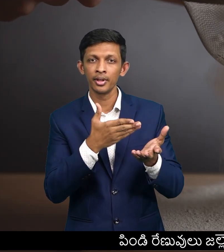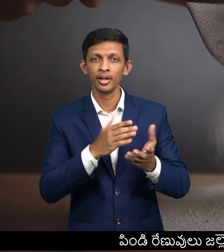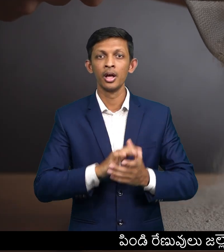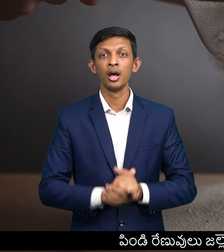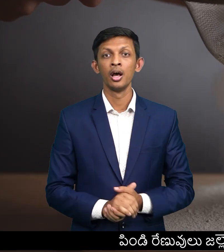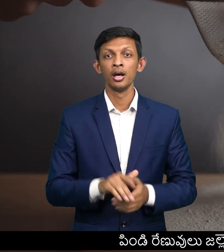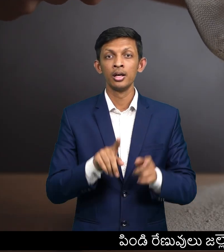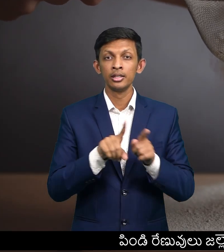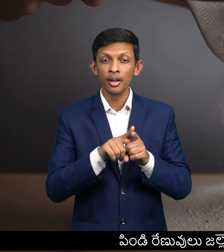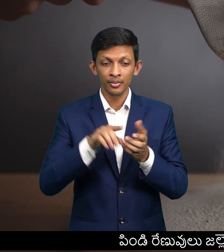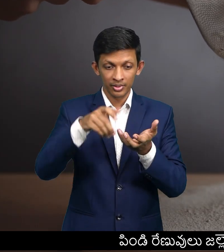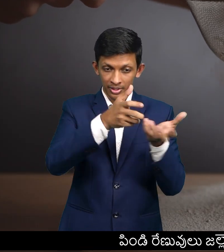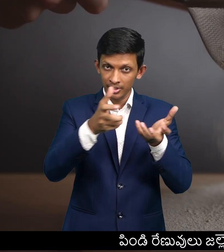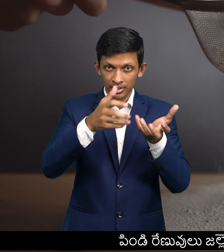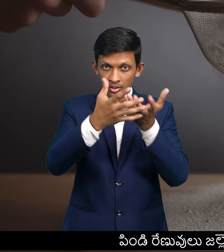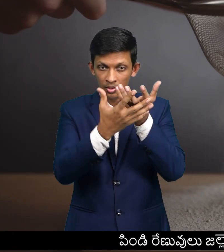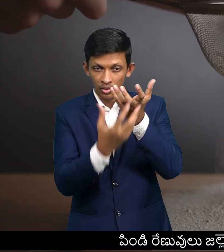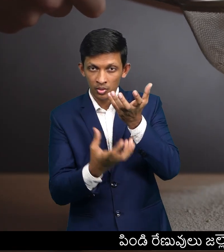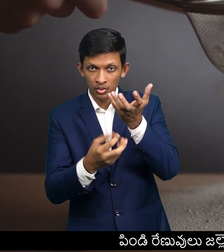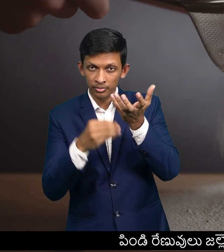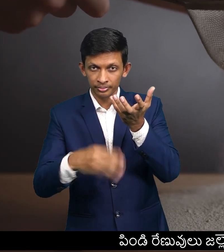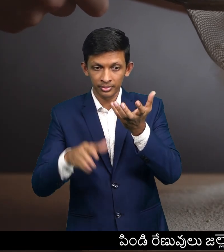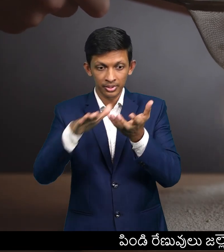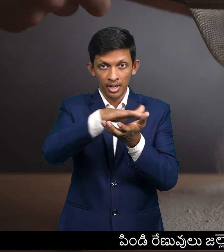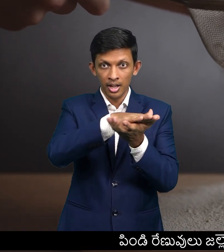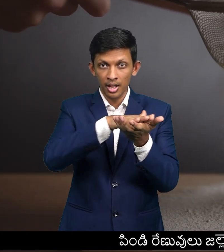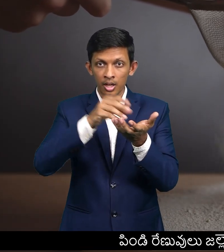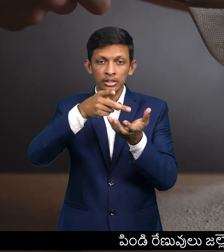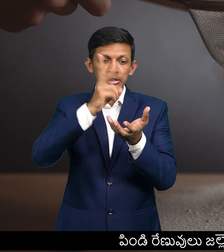పిండి రేణువులు జల్లెడ రంధ్రాల గుండా వెళ్తాయి.